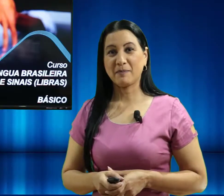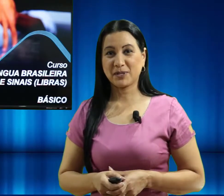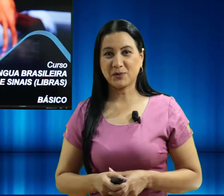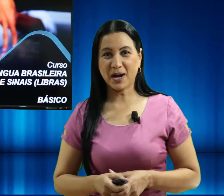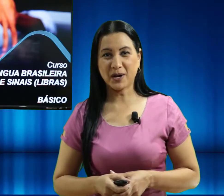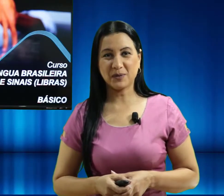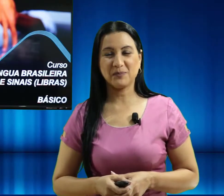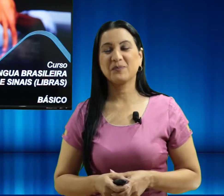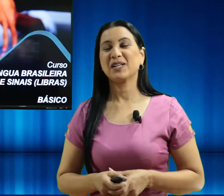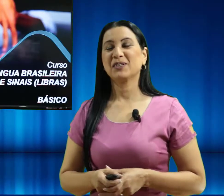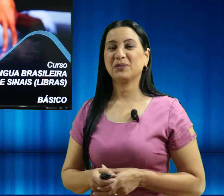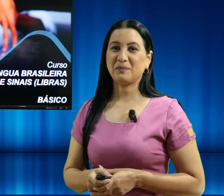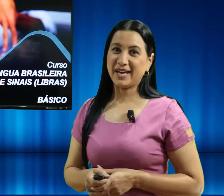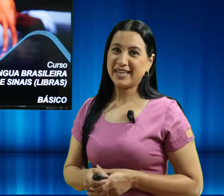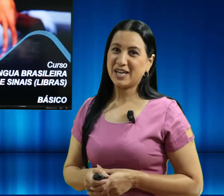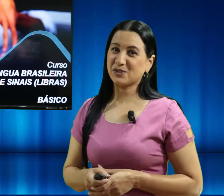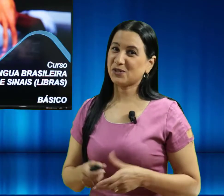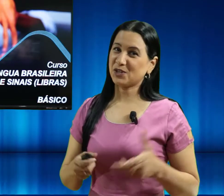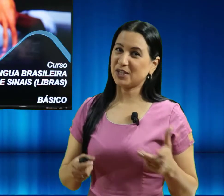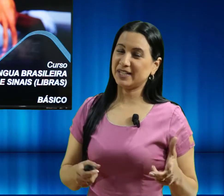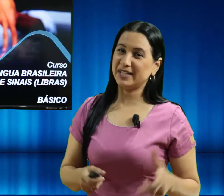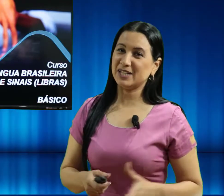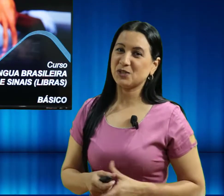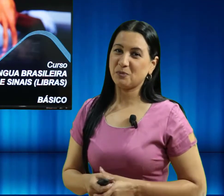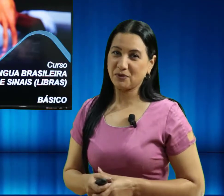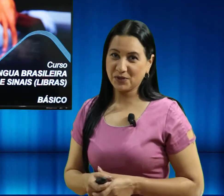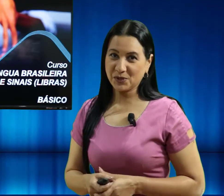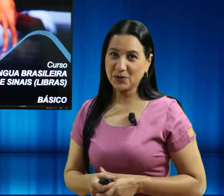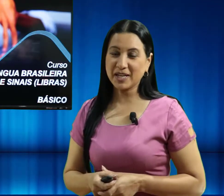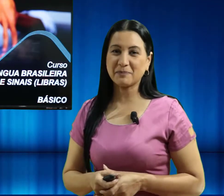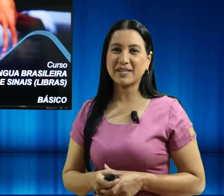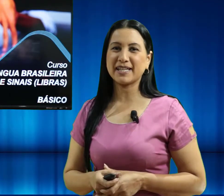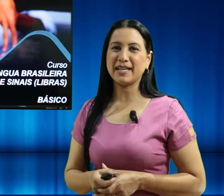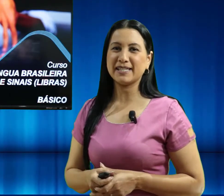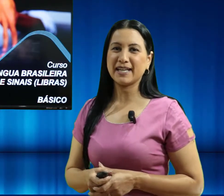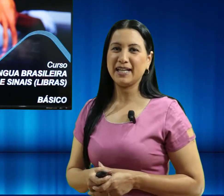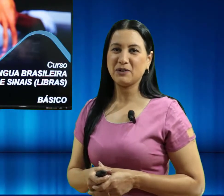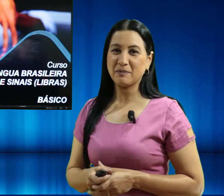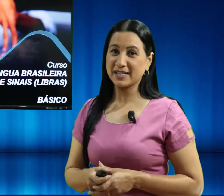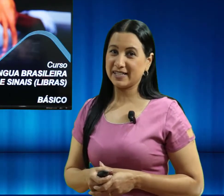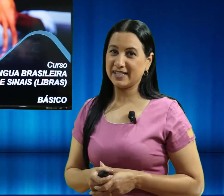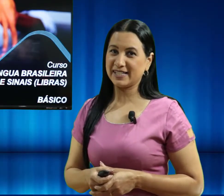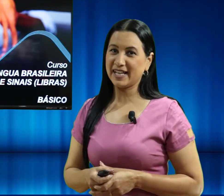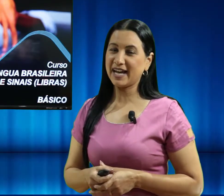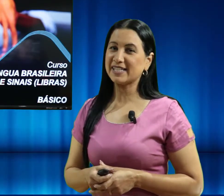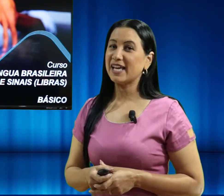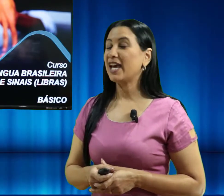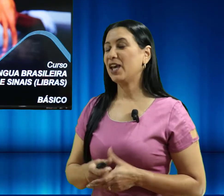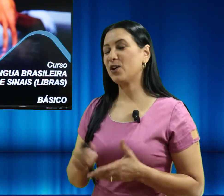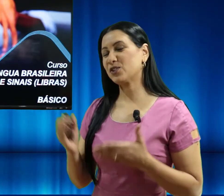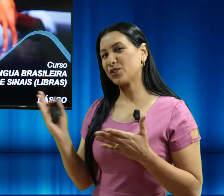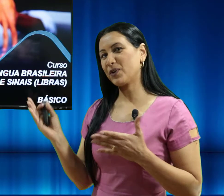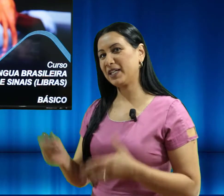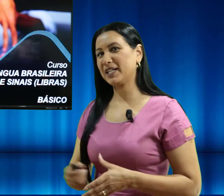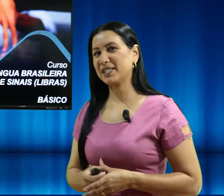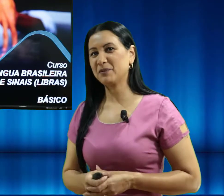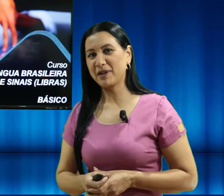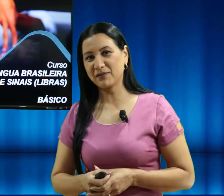Olá pessoal, tudo bem? Eu sou a Jeane, sou professora e especialista em língua brasileira de sinais e hoje estou aqui trazendo para